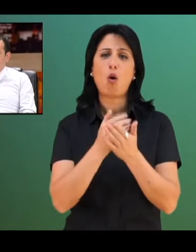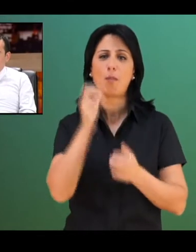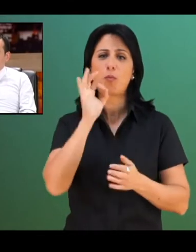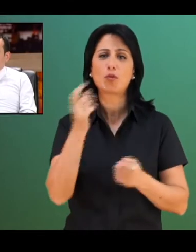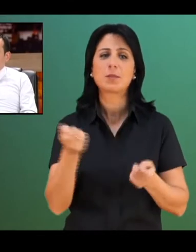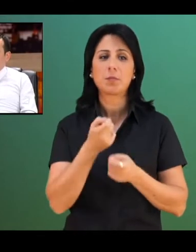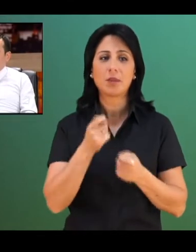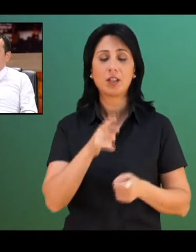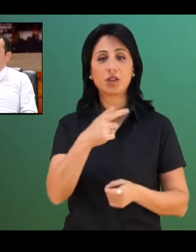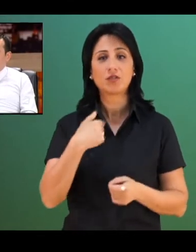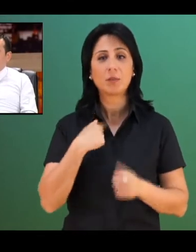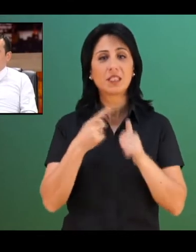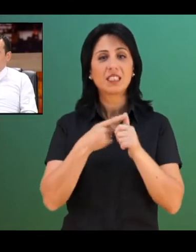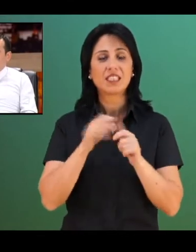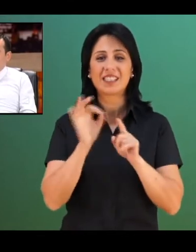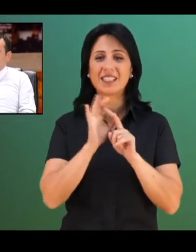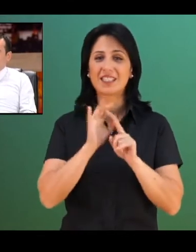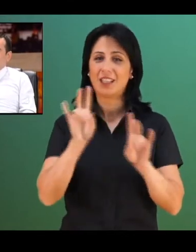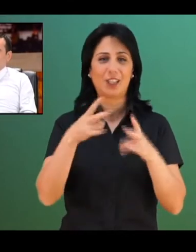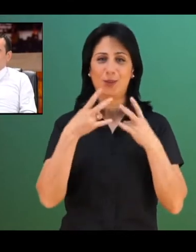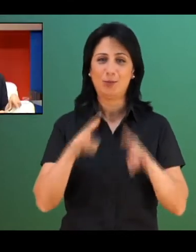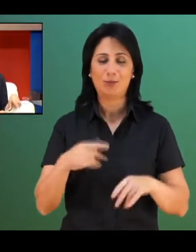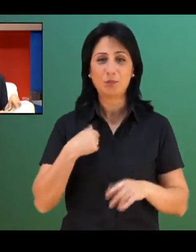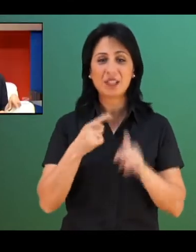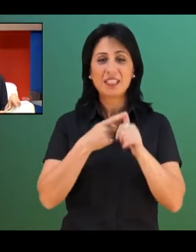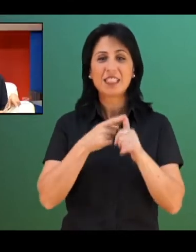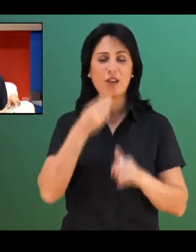ყოველ პარასკევს ინდიელის კარავივით არის.